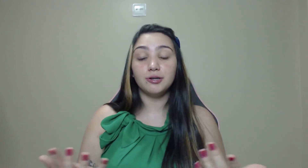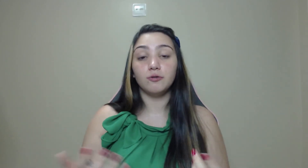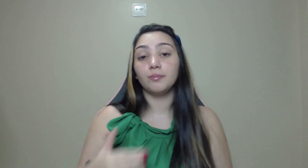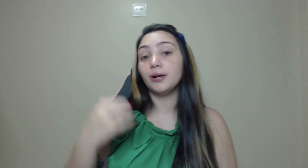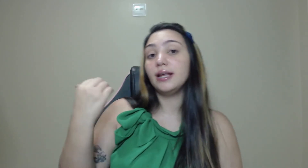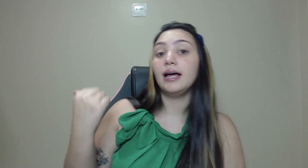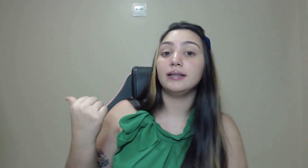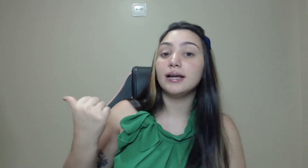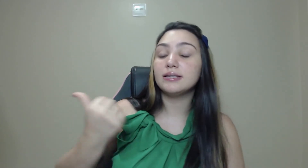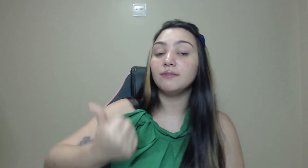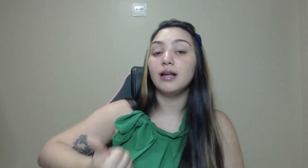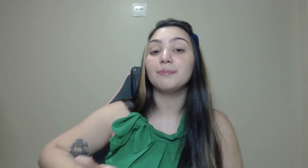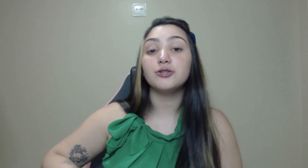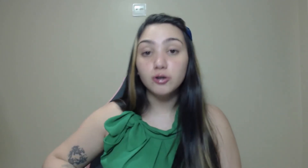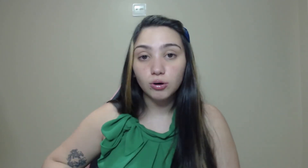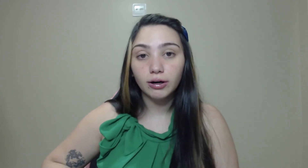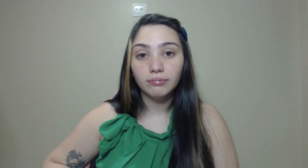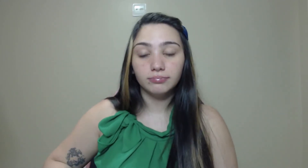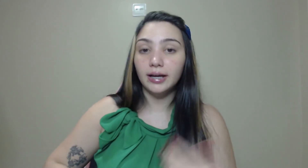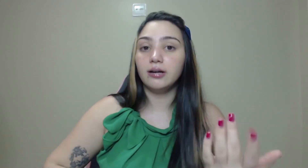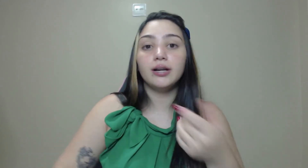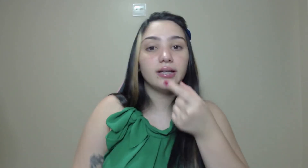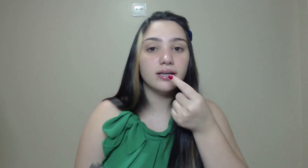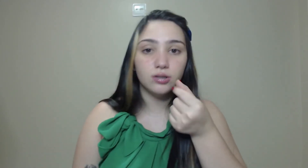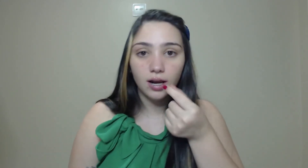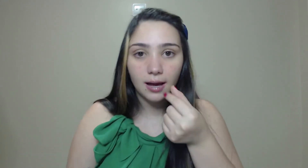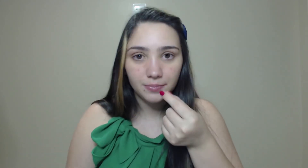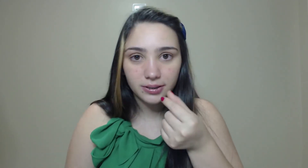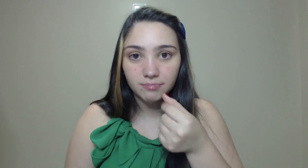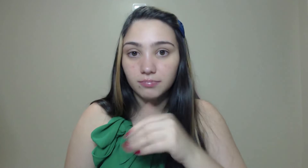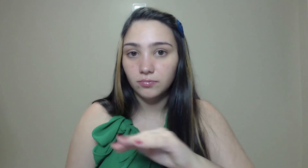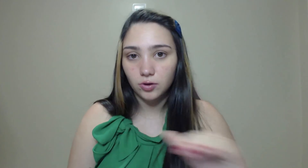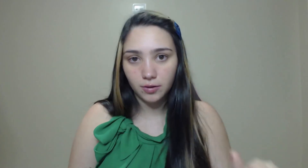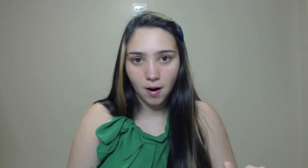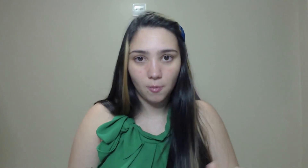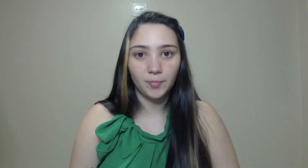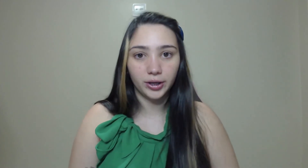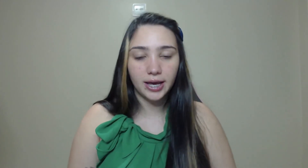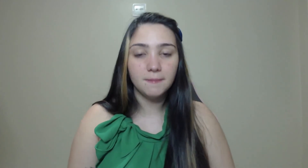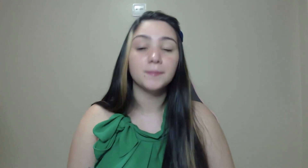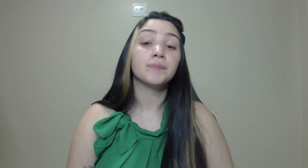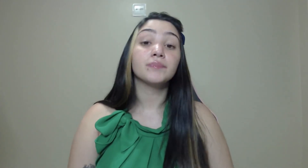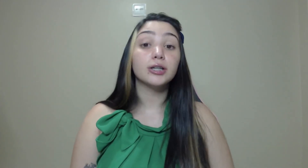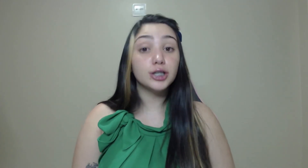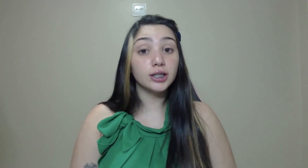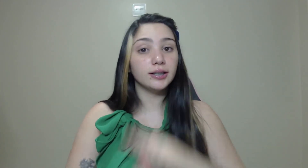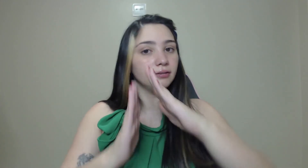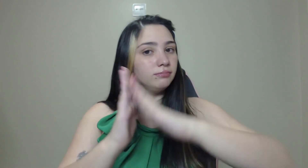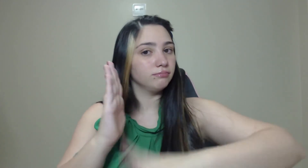Porque lá atrás estava o lápis de cor, né? Agora aqui é só lápis normal, ok? Tinta.